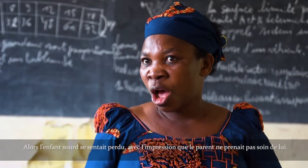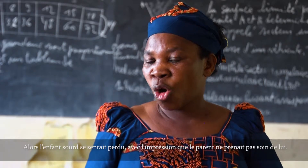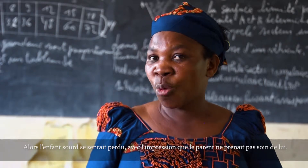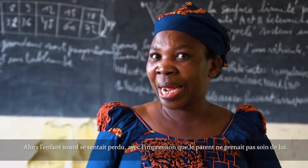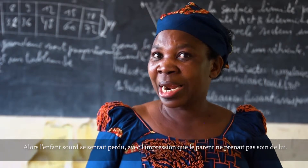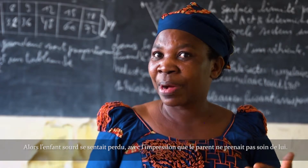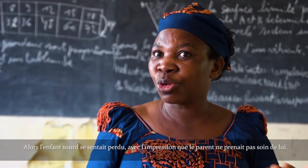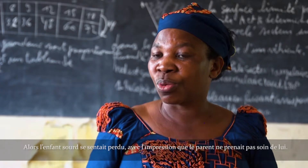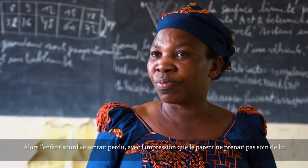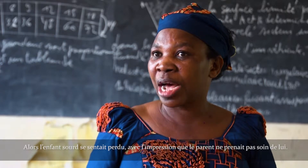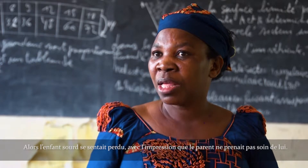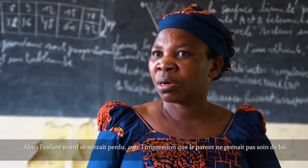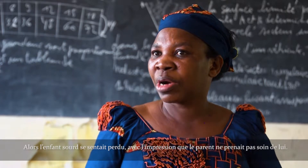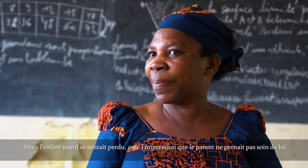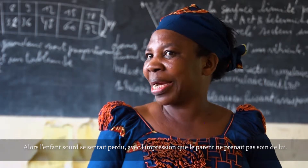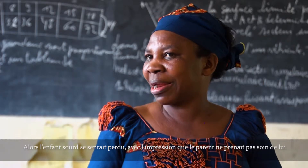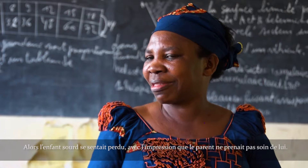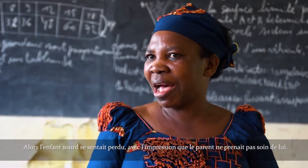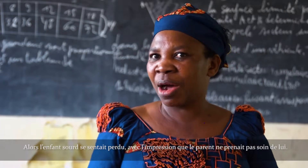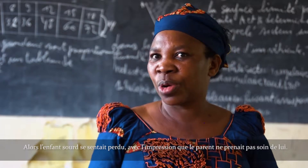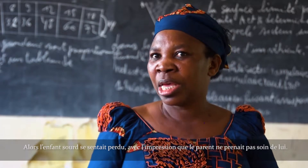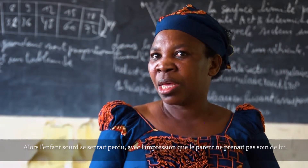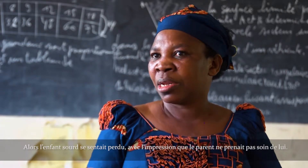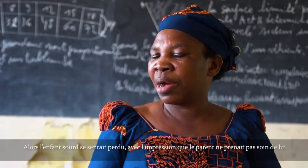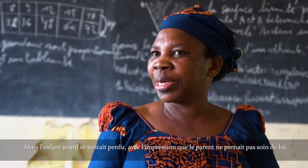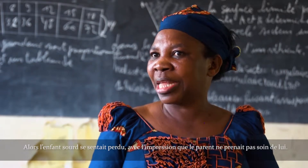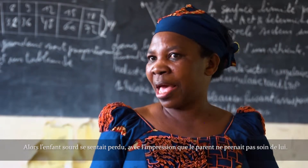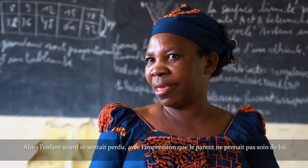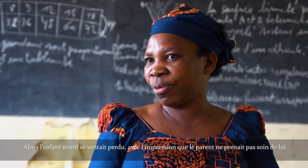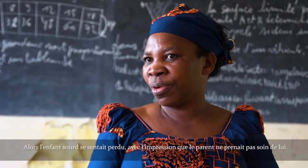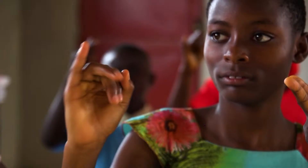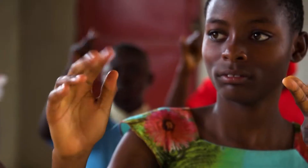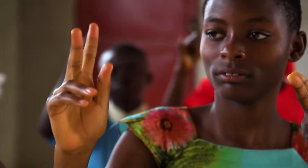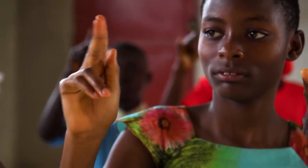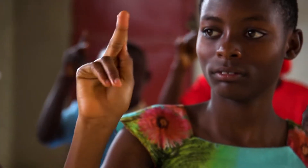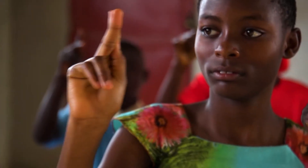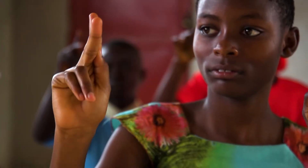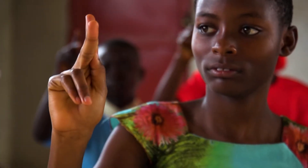uwo mwana nawe atumva ukamenga aratawe ntamwitayeho